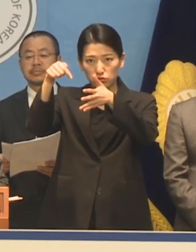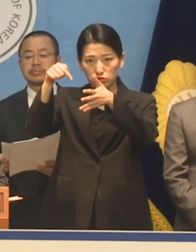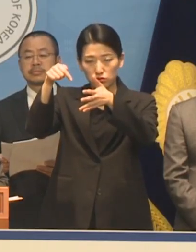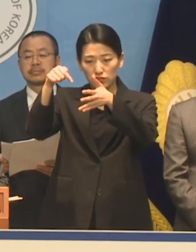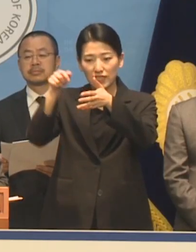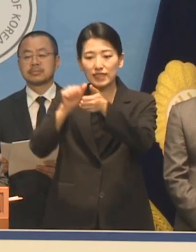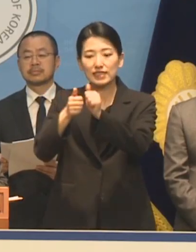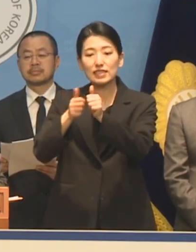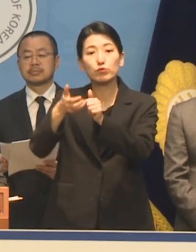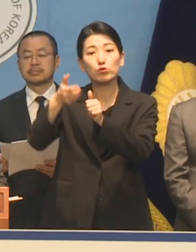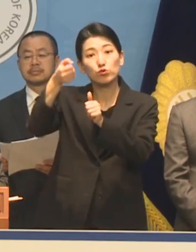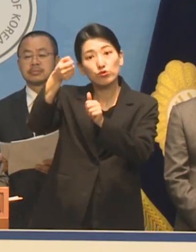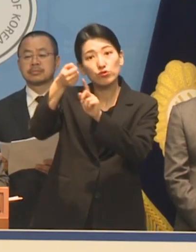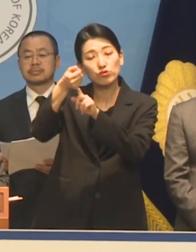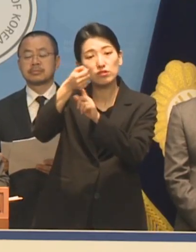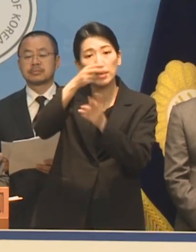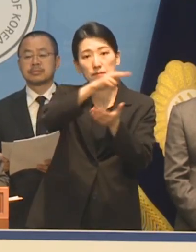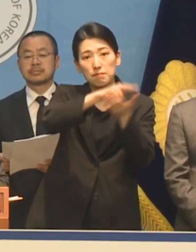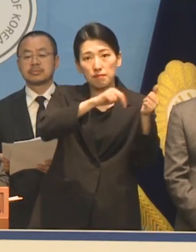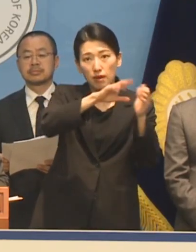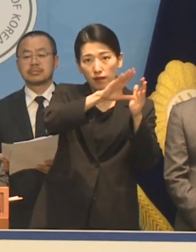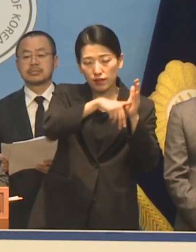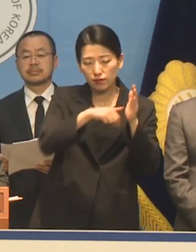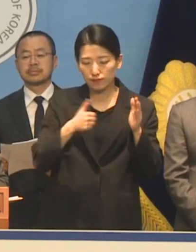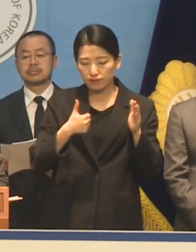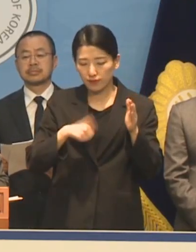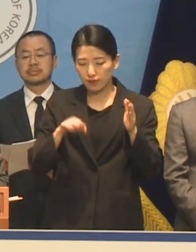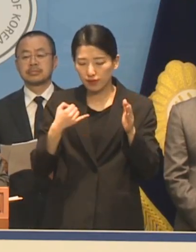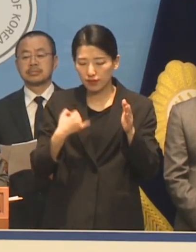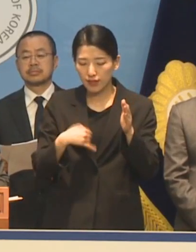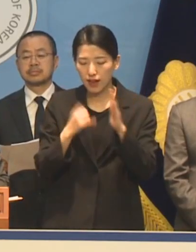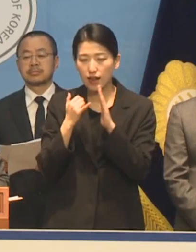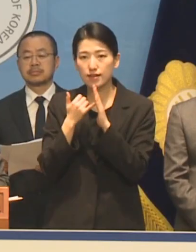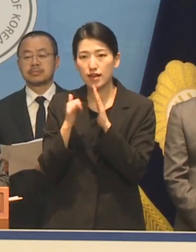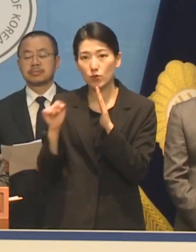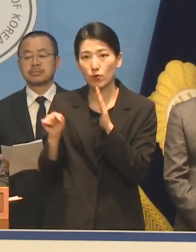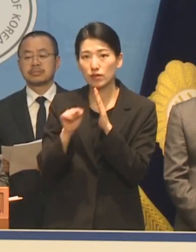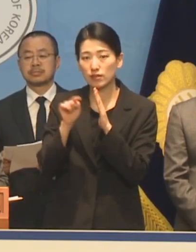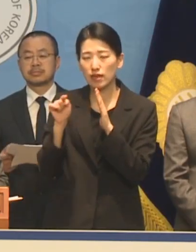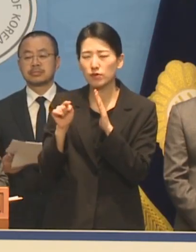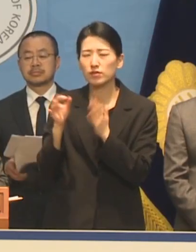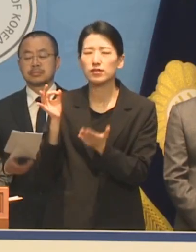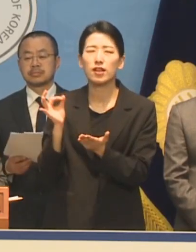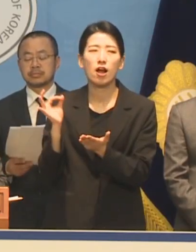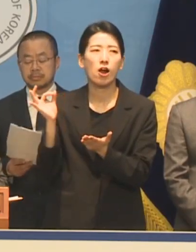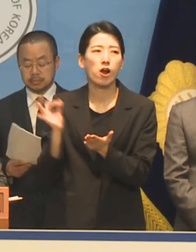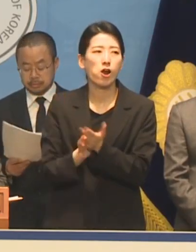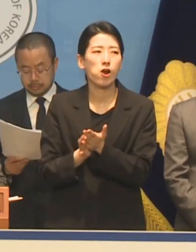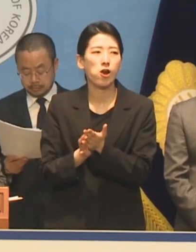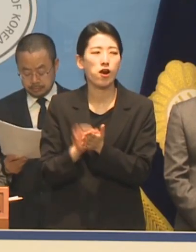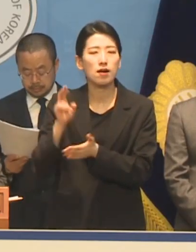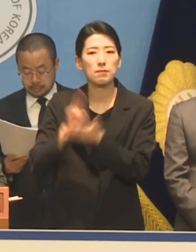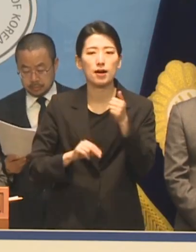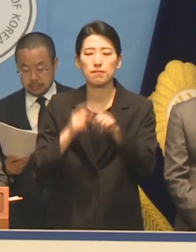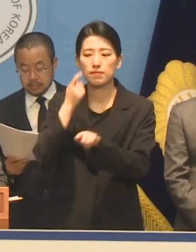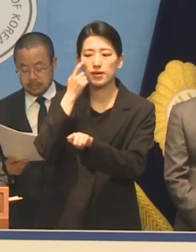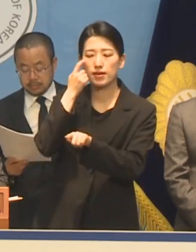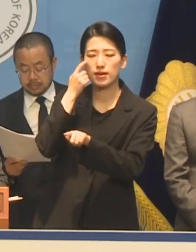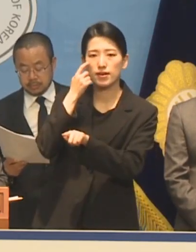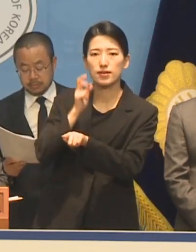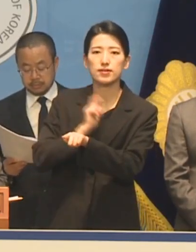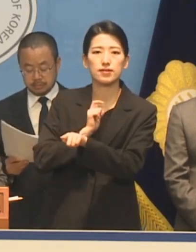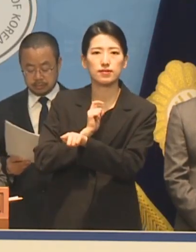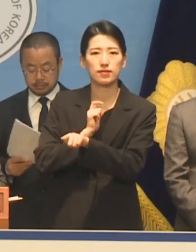지분을 넘기는 부분에서도 자녀들과 가족들에게 상당히 저가의 헐값 매각을 한 의혹이 있습니다.